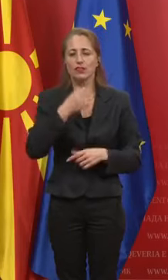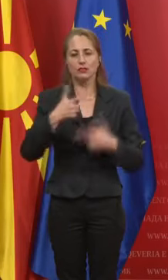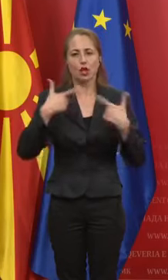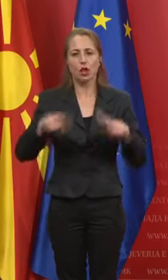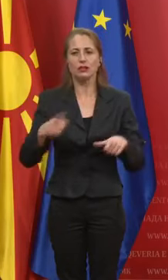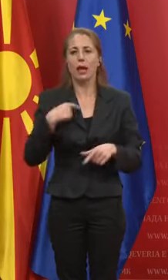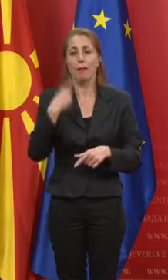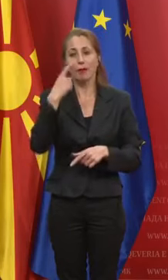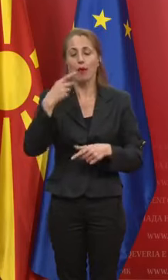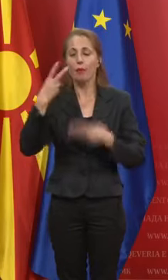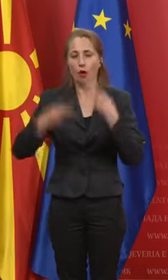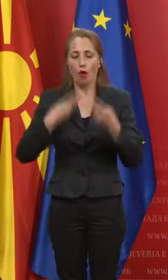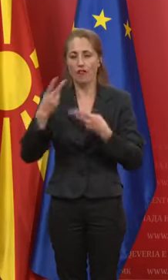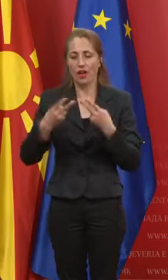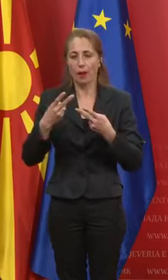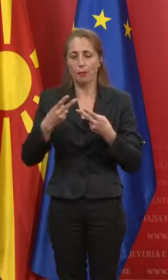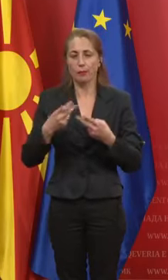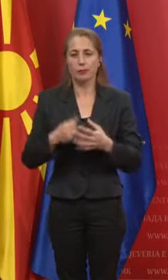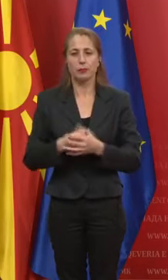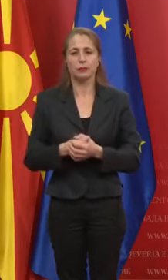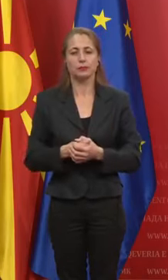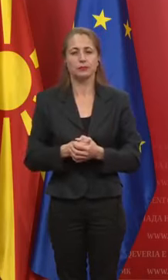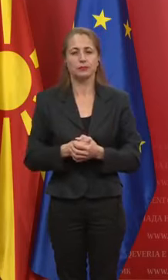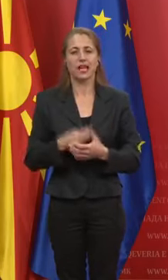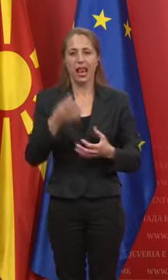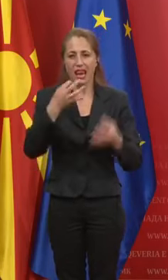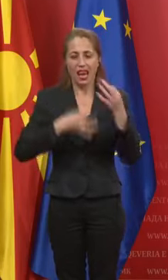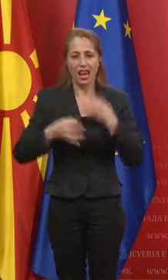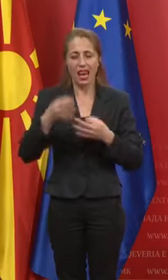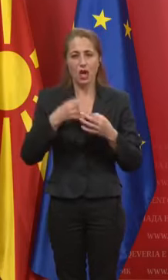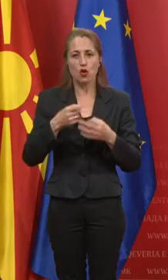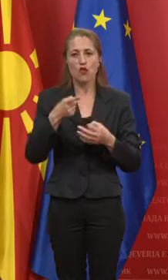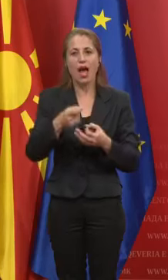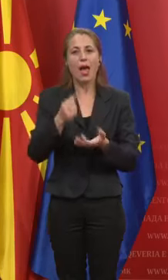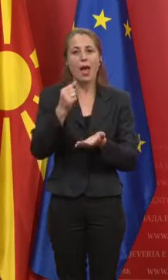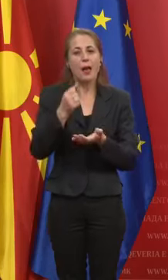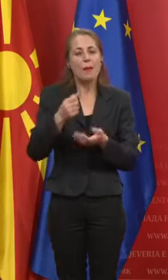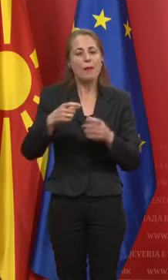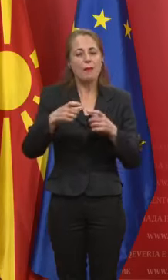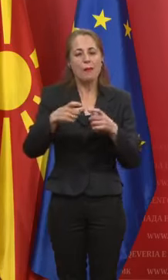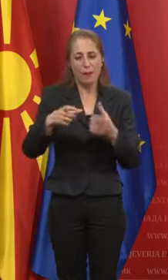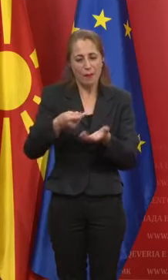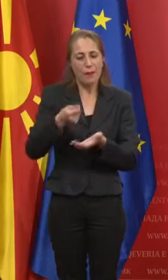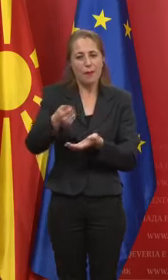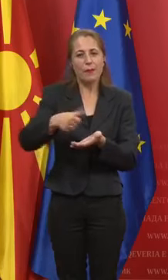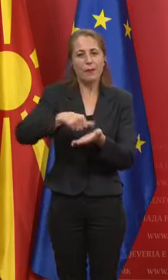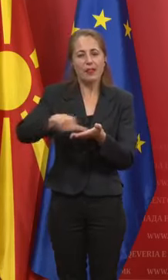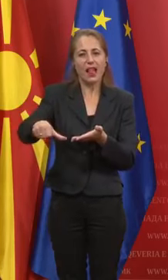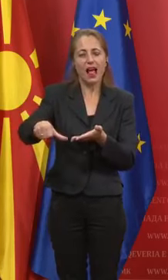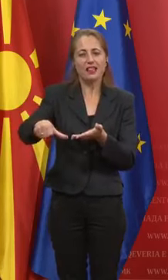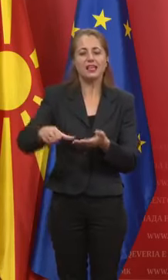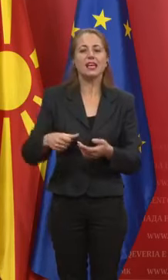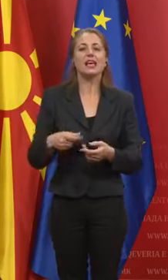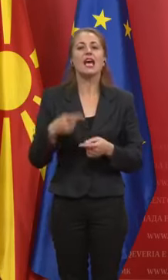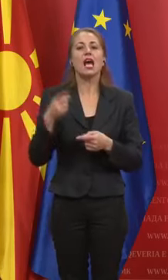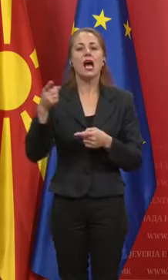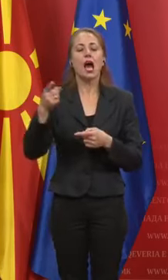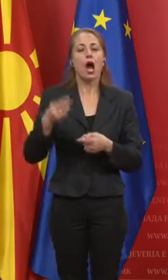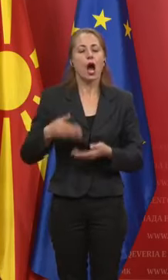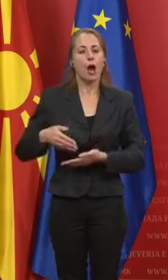дозволете да проверам. Со оглед на тоа што лечењето и партиципацијата практично е превземена од фондот за